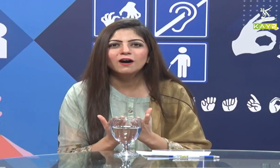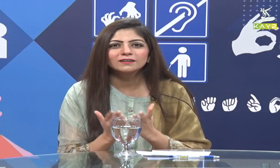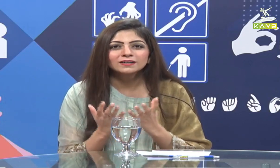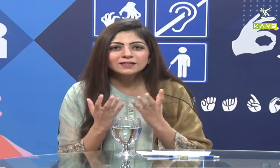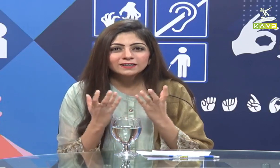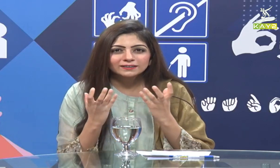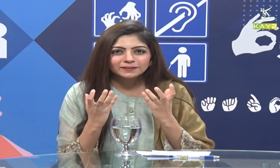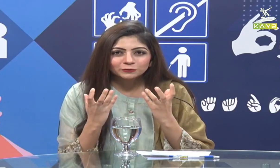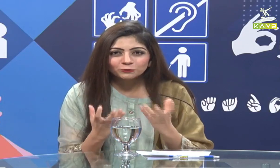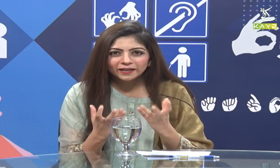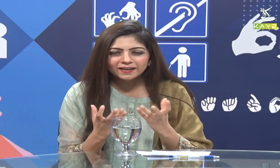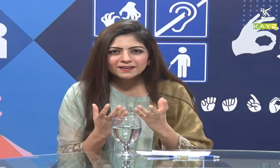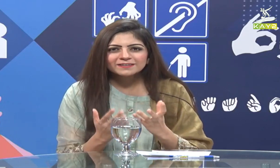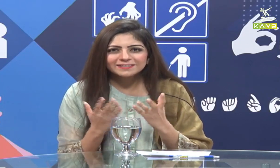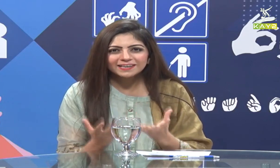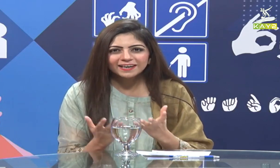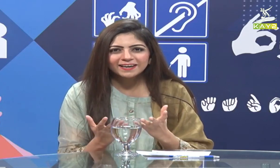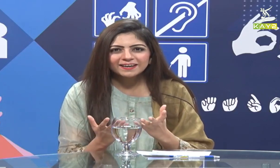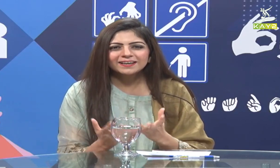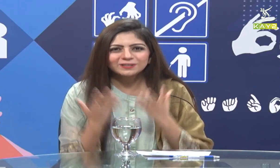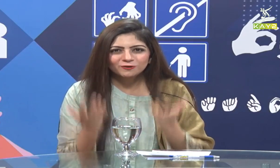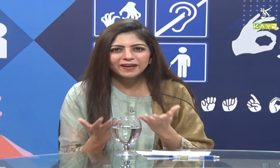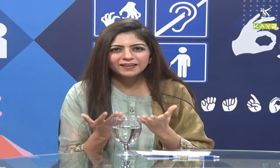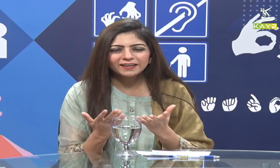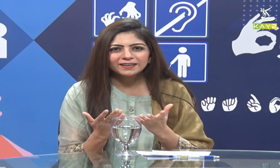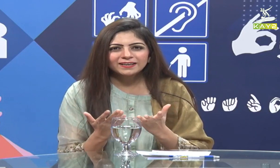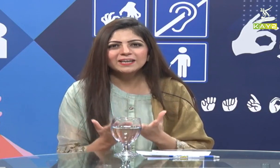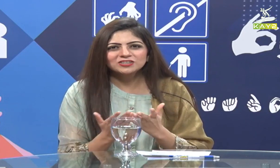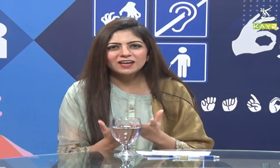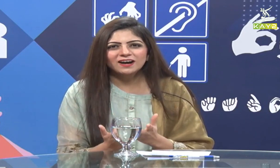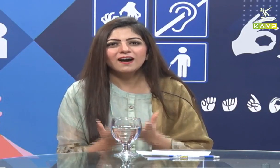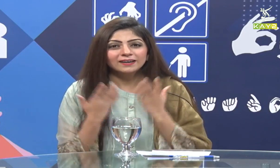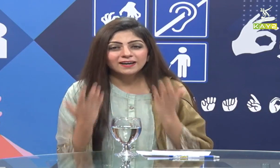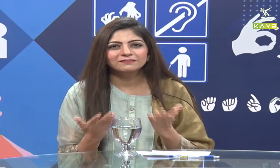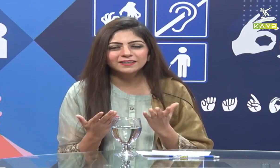आर्ट ढूंढें, सीखें, एंजॉय करें। इंशाल्लाह अगले हफ्ते